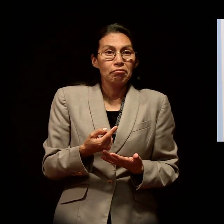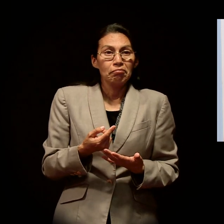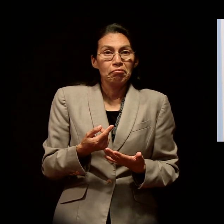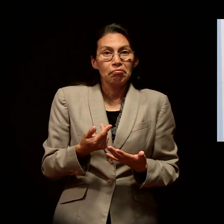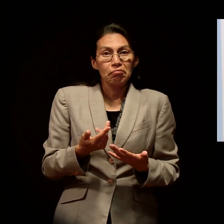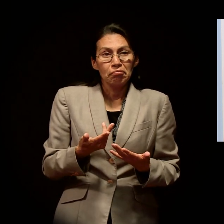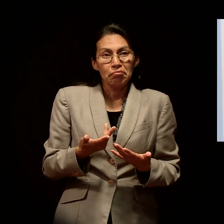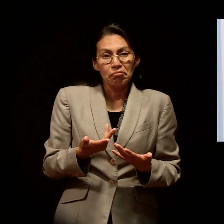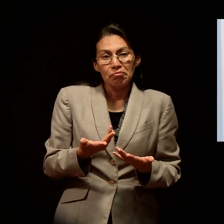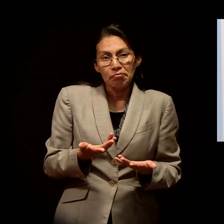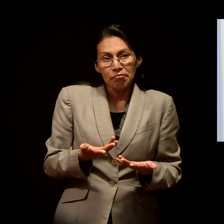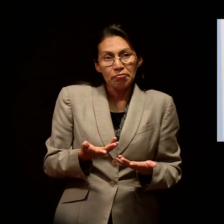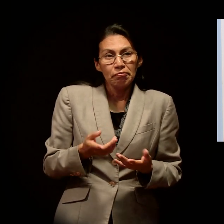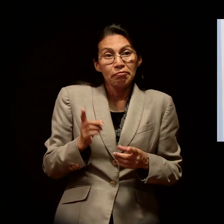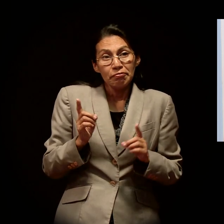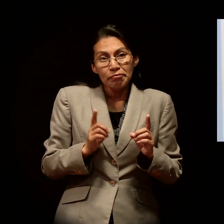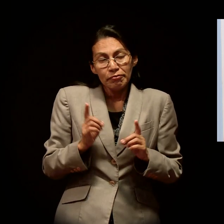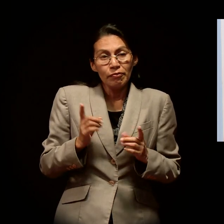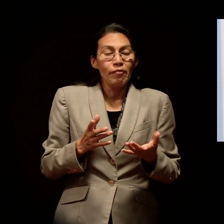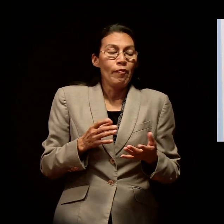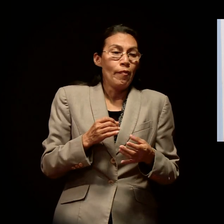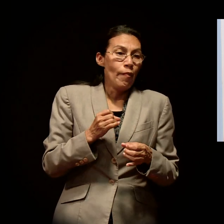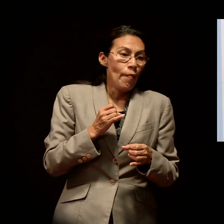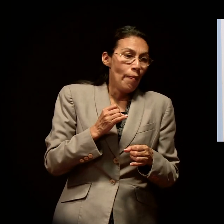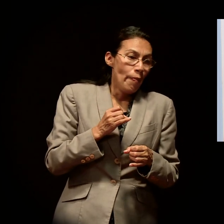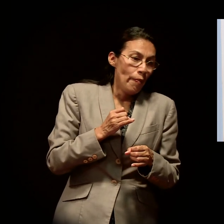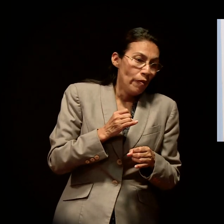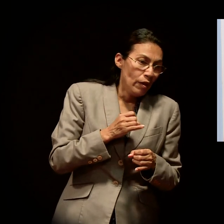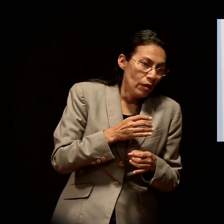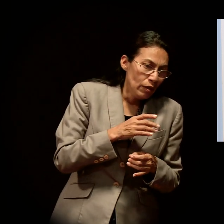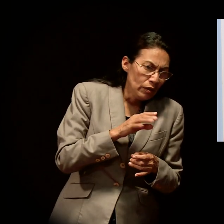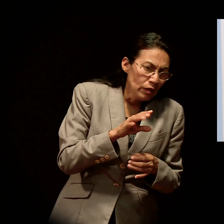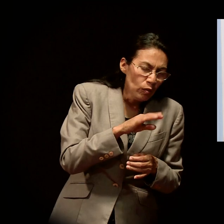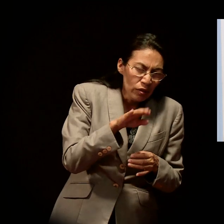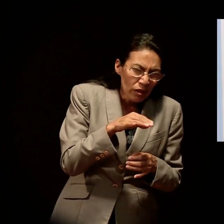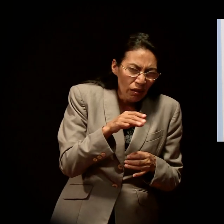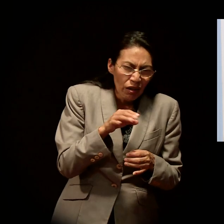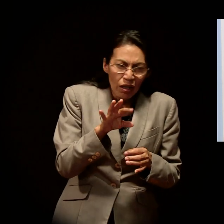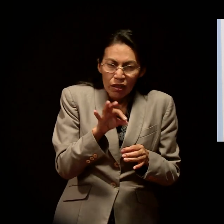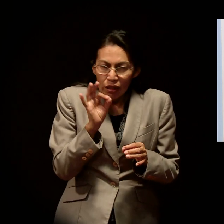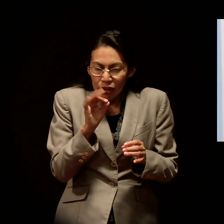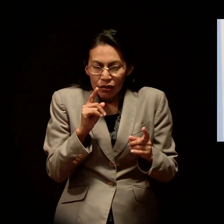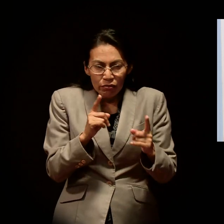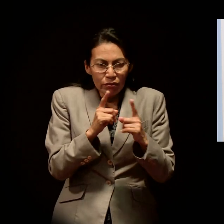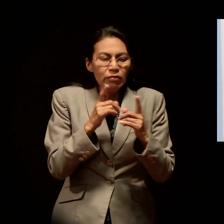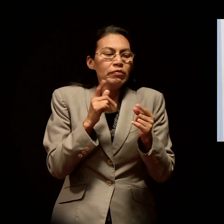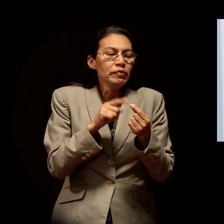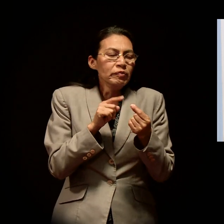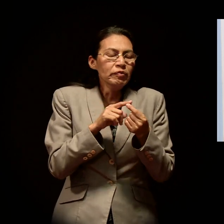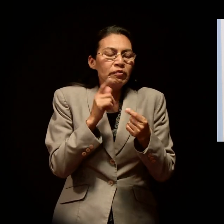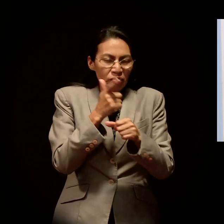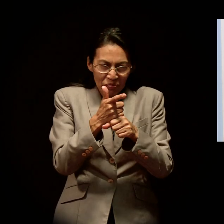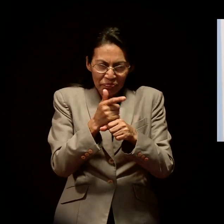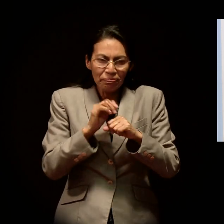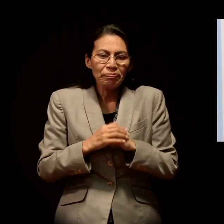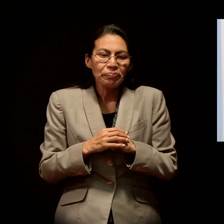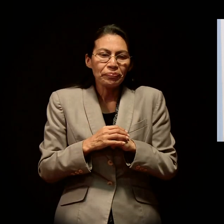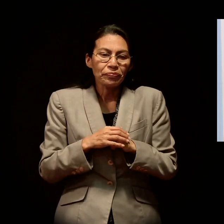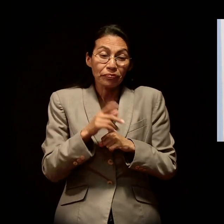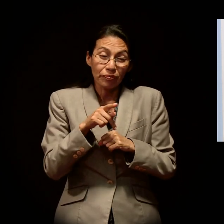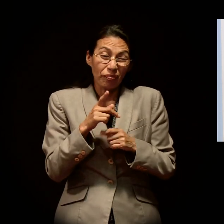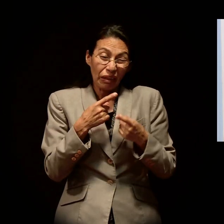Quizás lo anterior hubiera procedido y quizás hubiera conseguido la información pero en base a